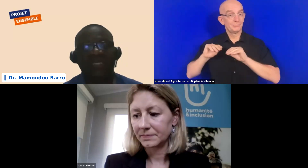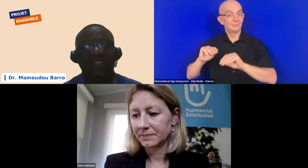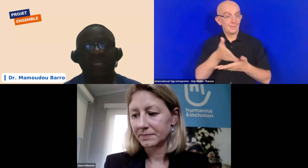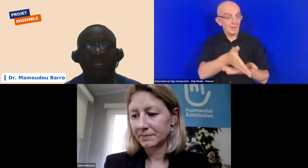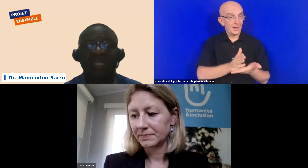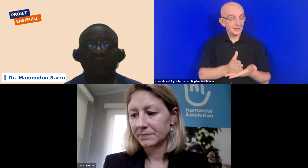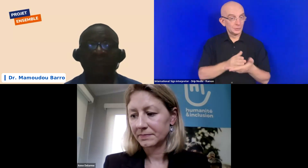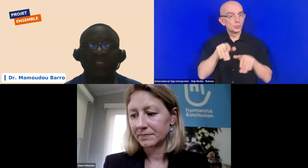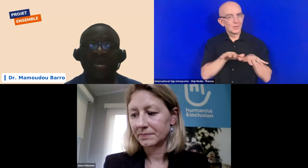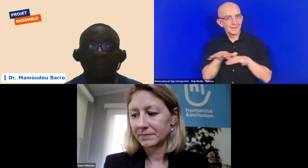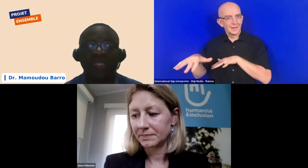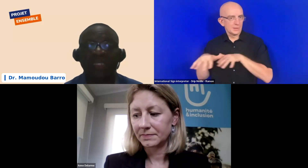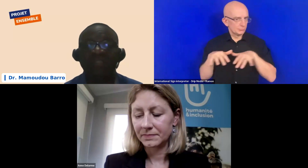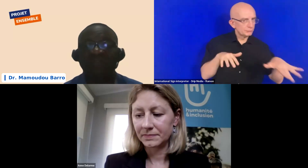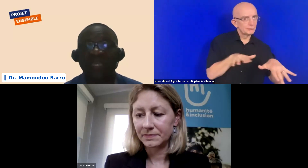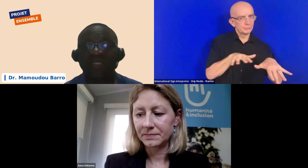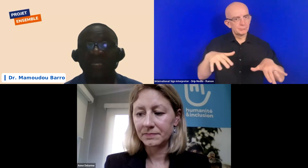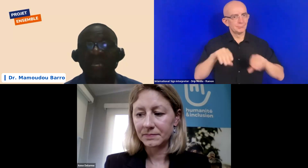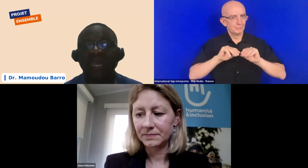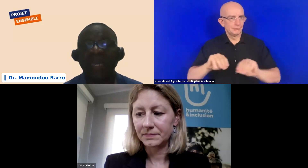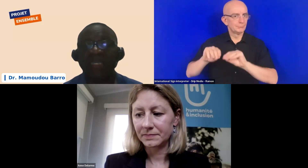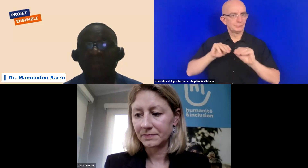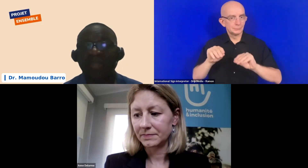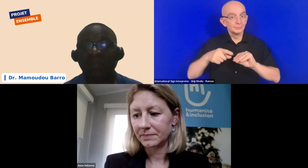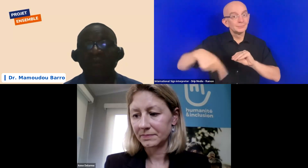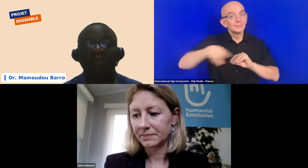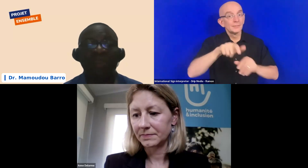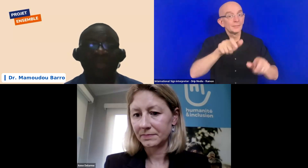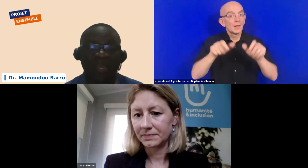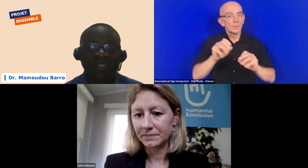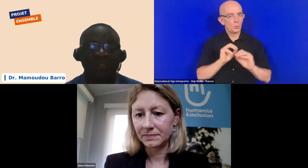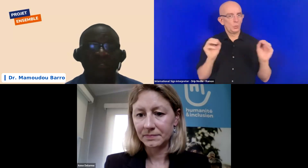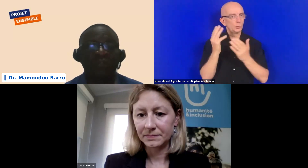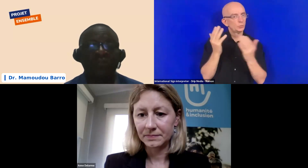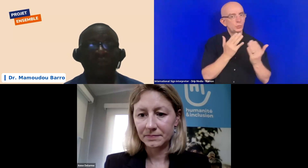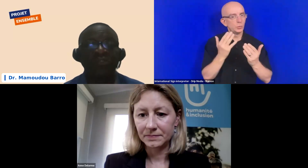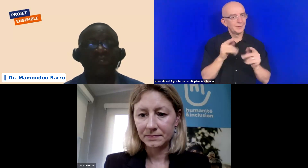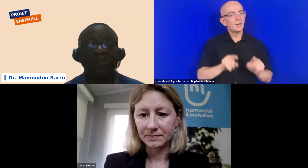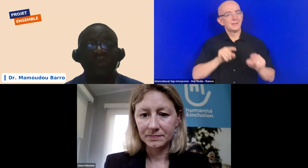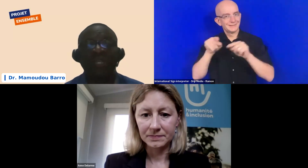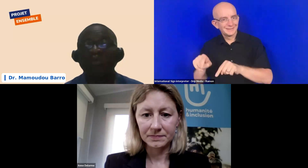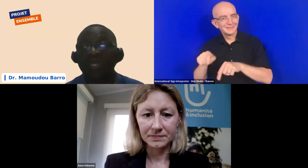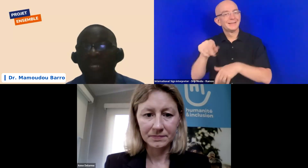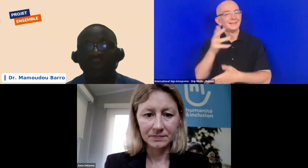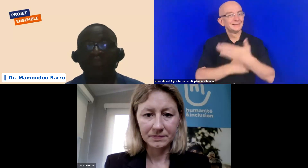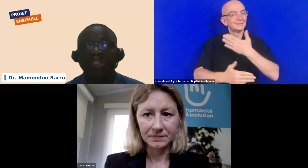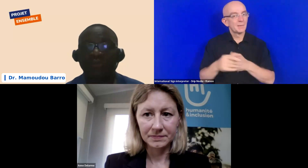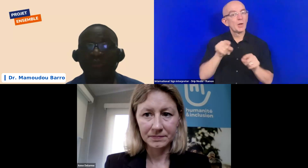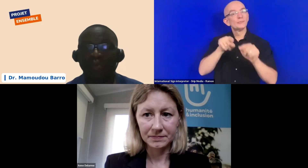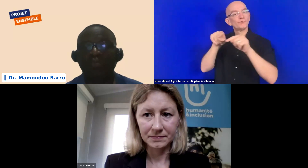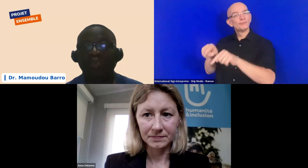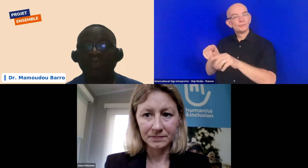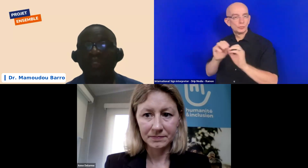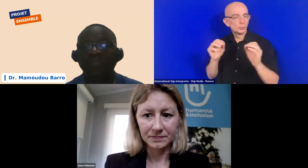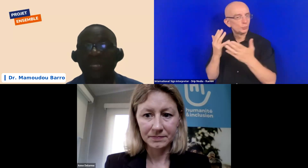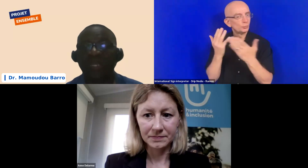de connaissances d'un adolescent à l'autre est très efficace car ils parlent le même langage. Nous utilisons la communication pour le changement